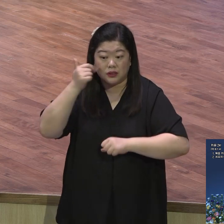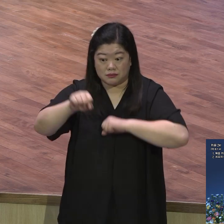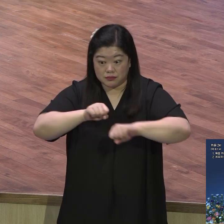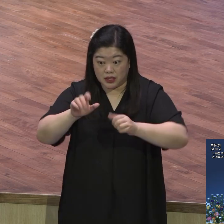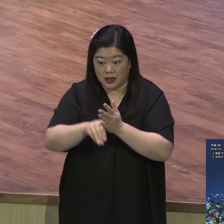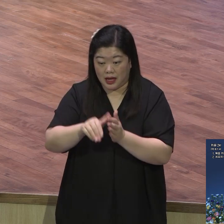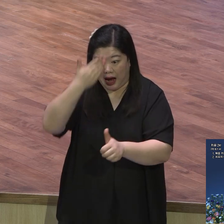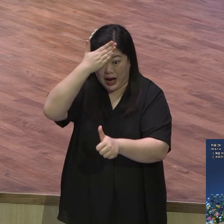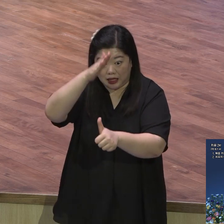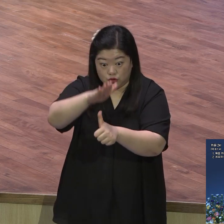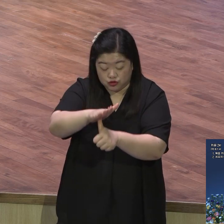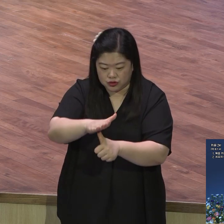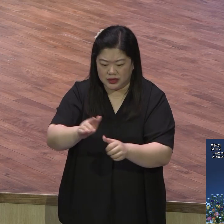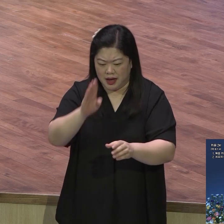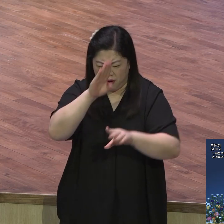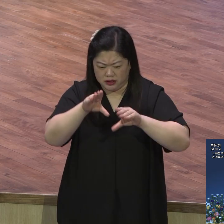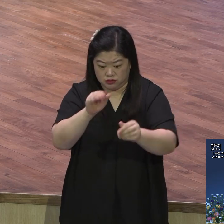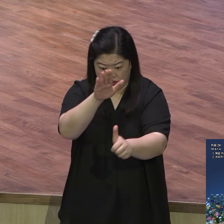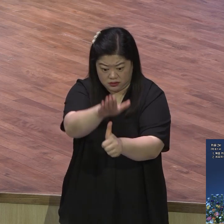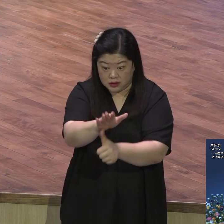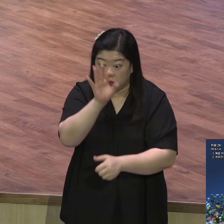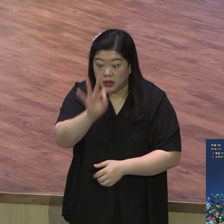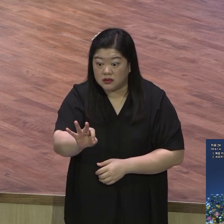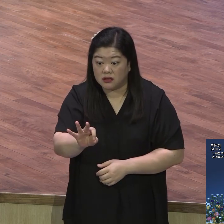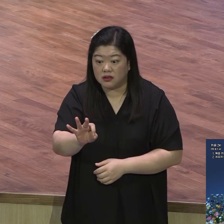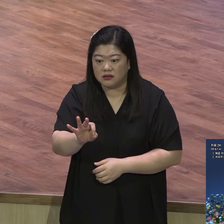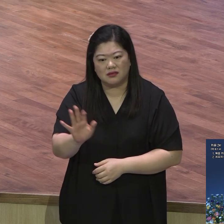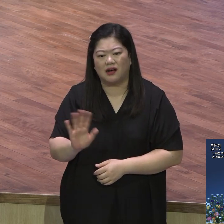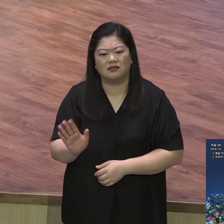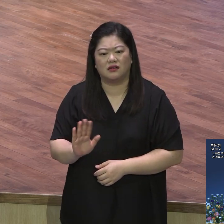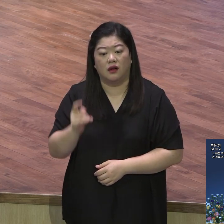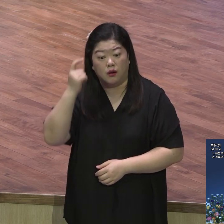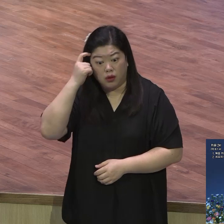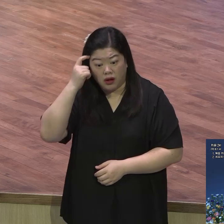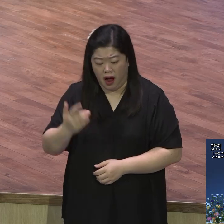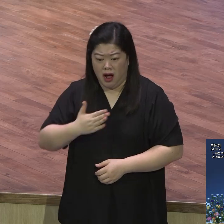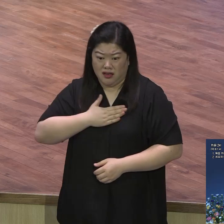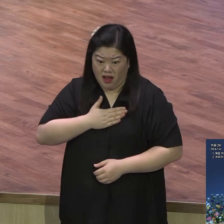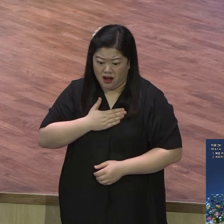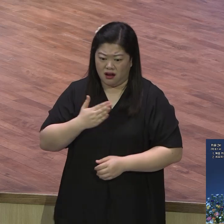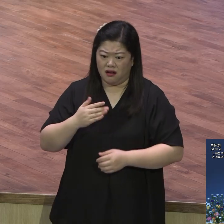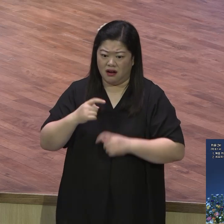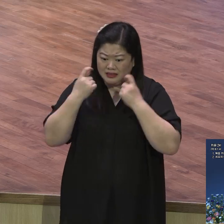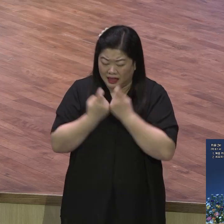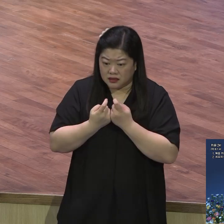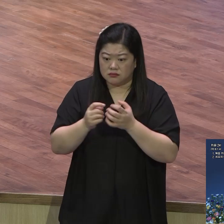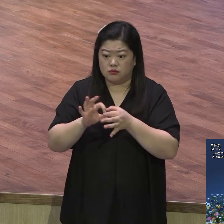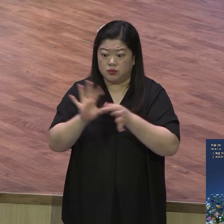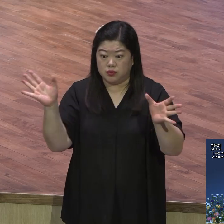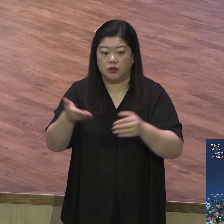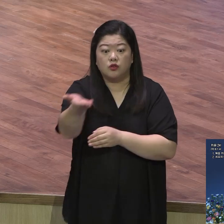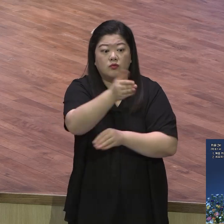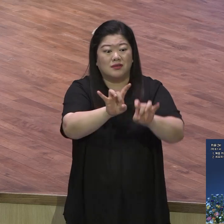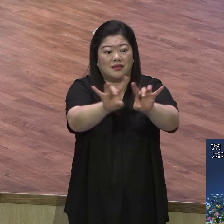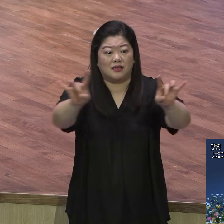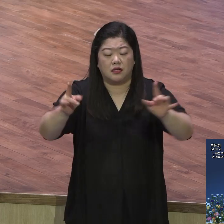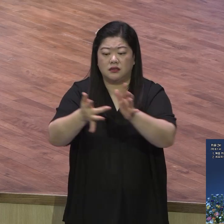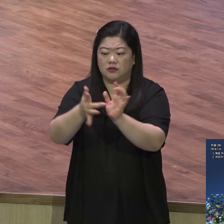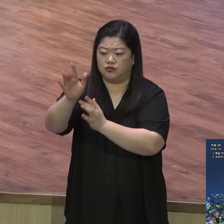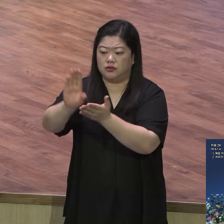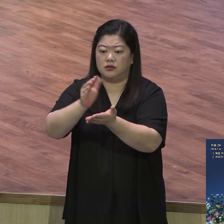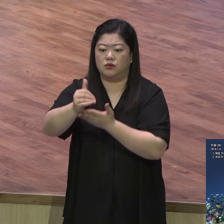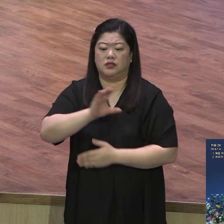역사를 합니다. 믿는 자의 걸 믿기만 합니다. 그래서 재화 저주 사단의 권세 눌린 모든 자들 예수 그리스도